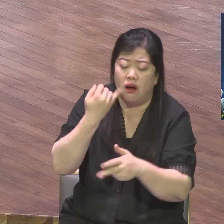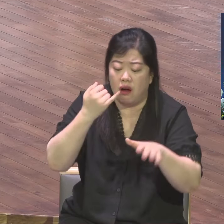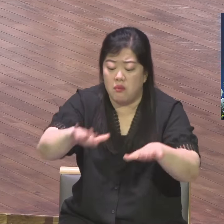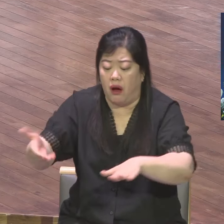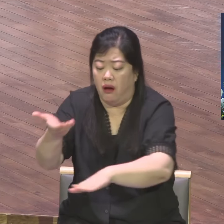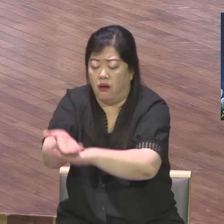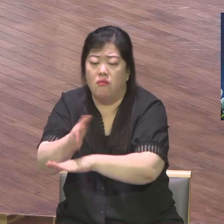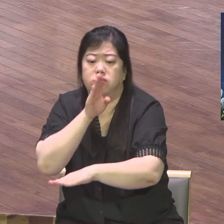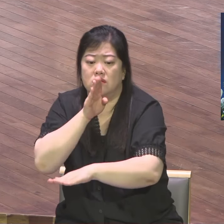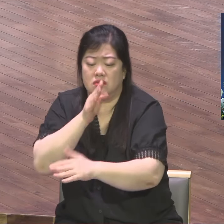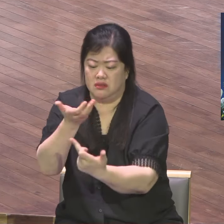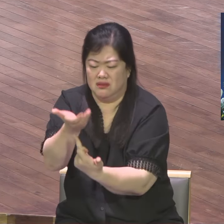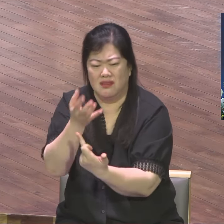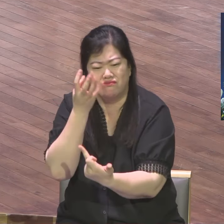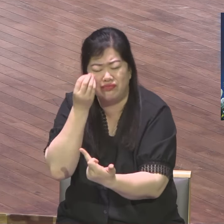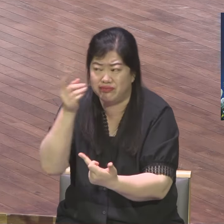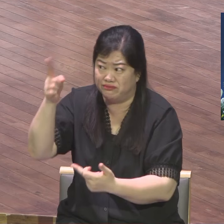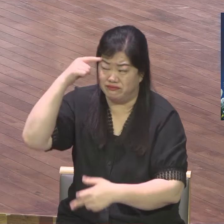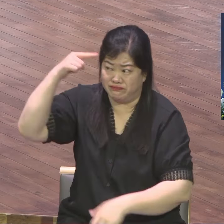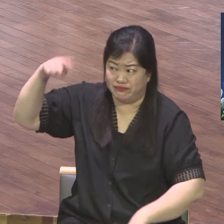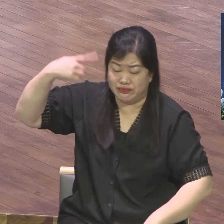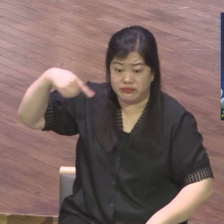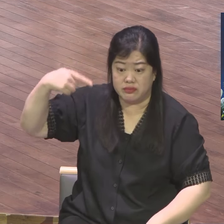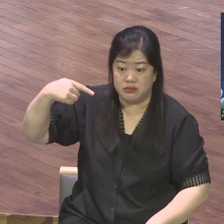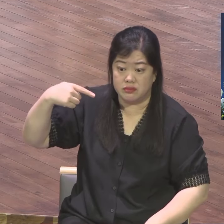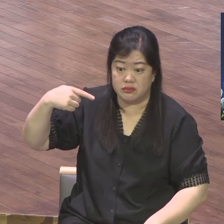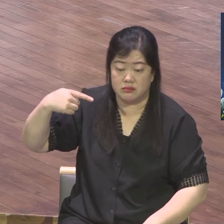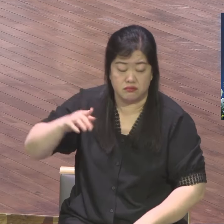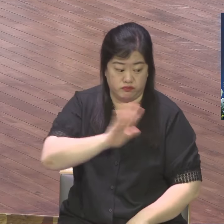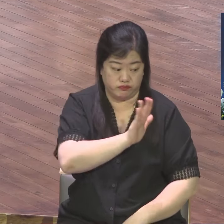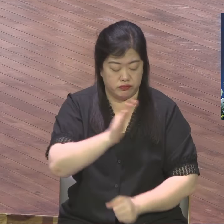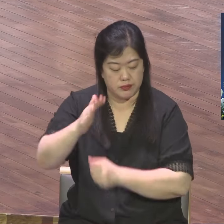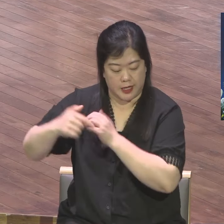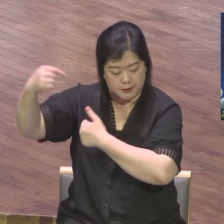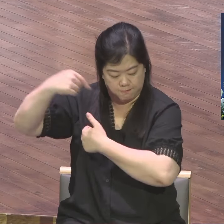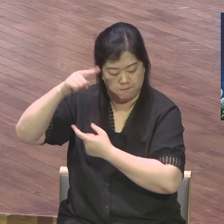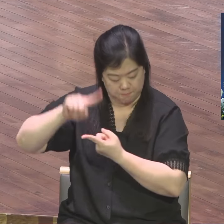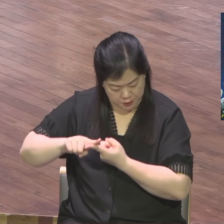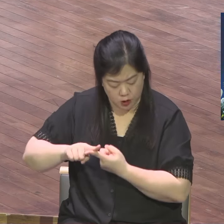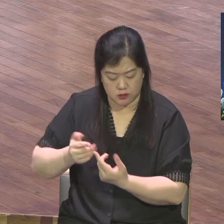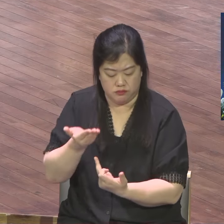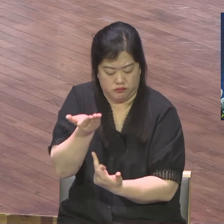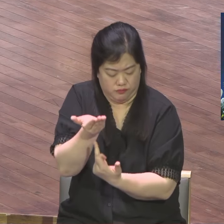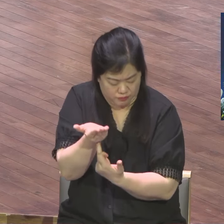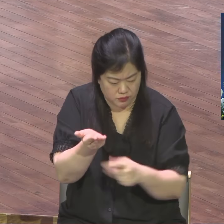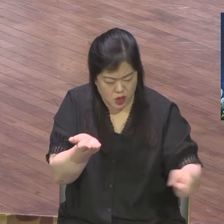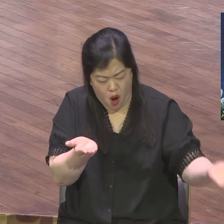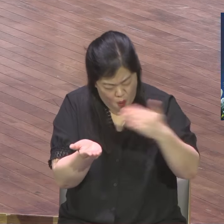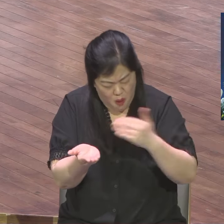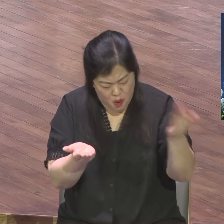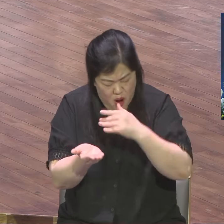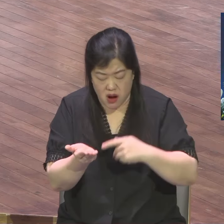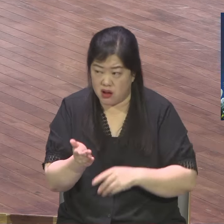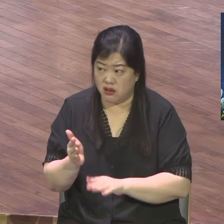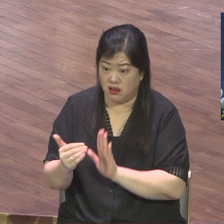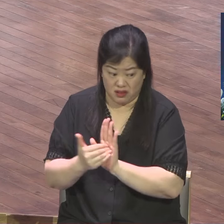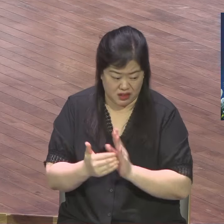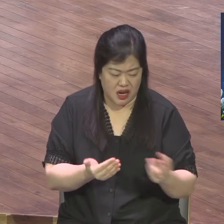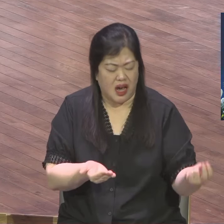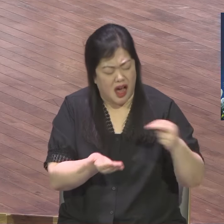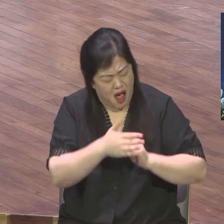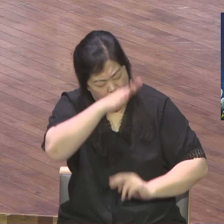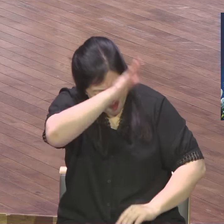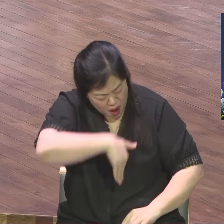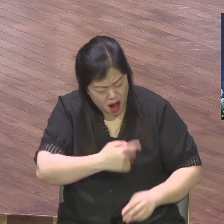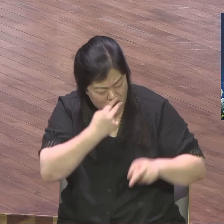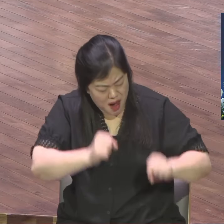다윗은 어땠어요? 하나님의 성전 세우고자 하는 그 열망과 중심을 하나님 보시고 내가 너를 위하여 집을